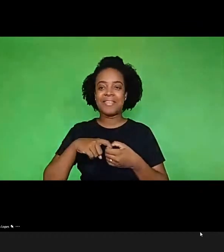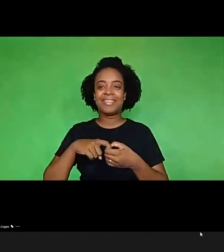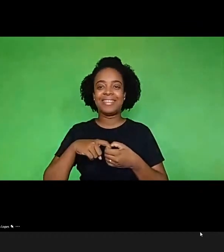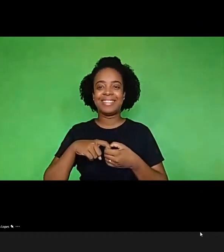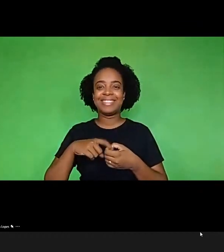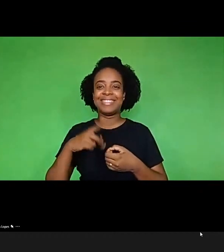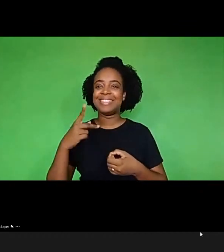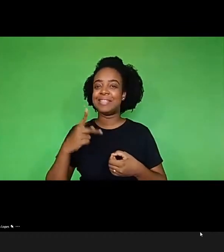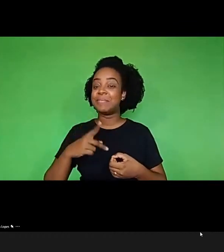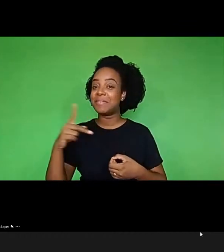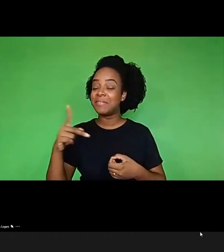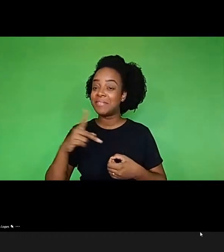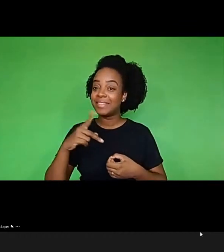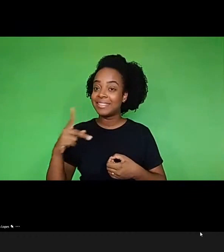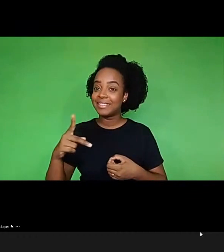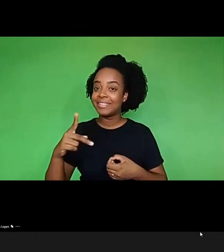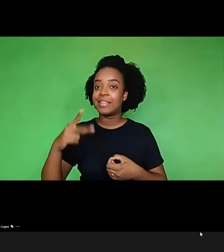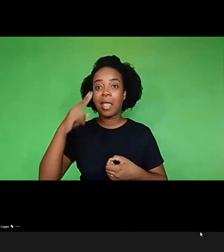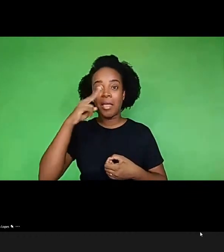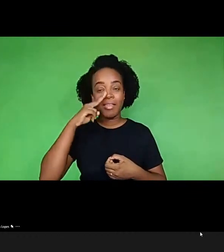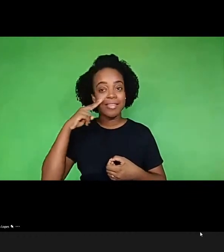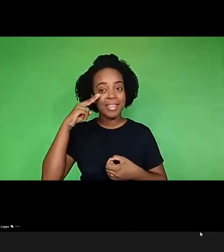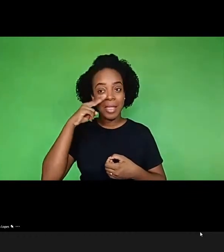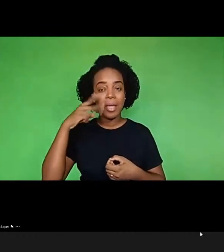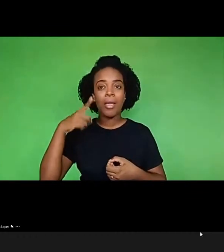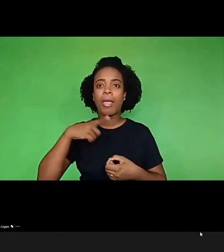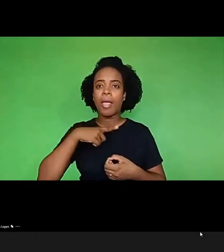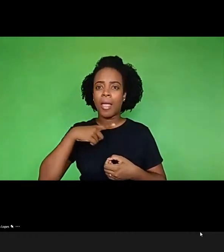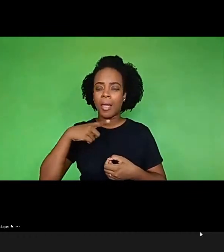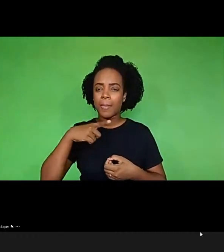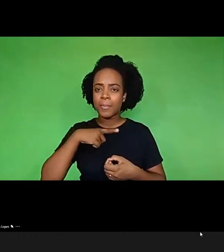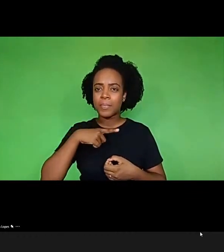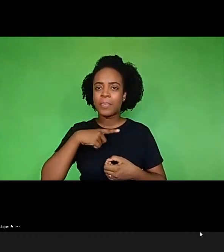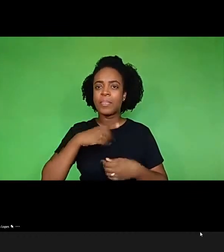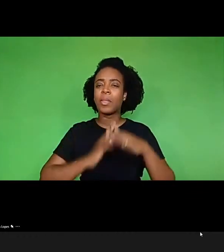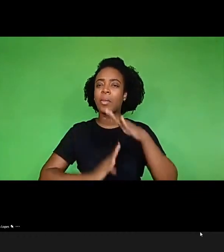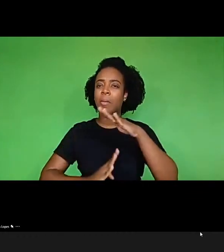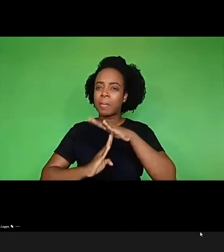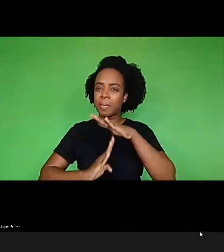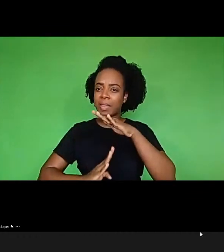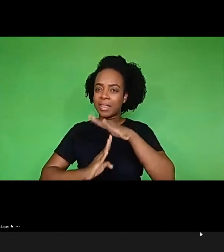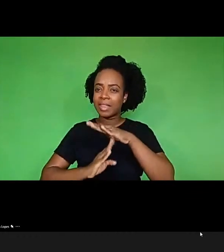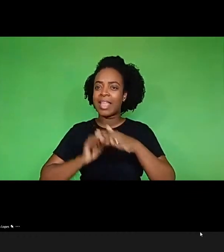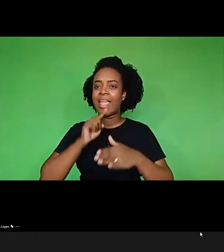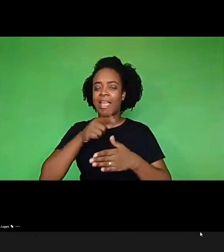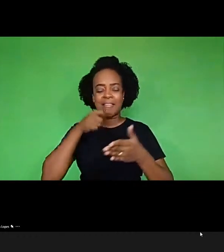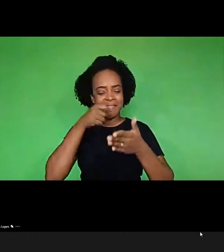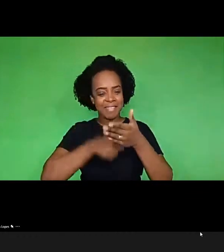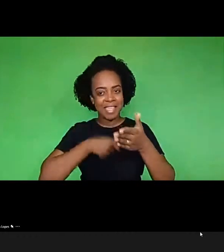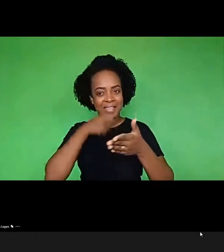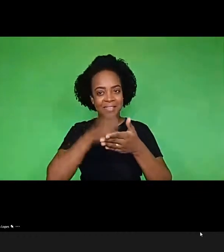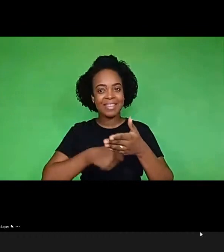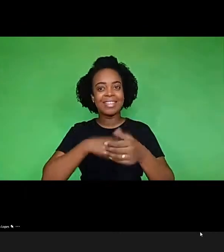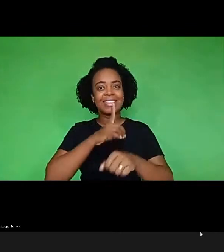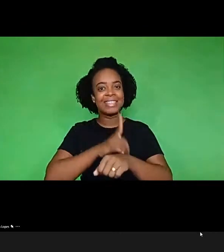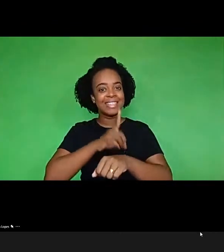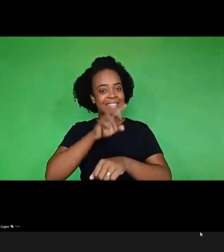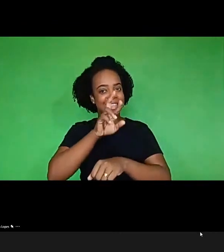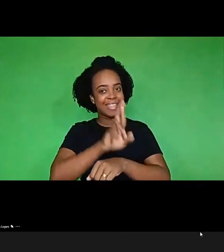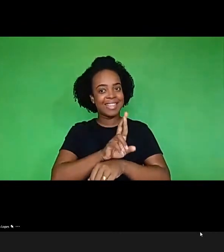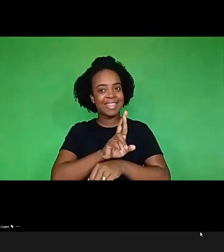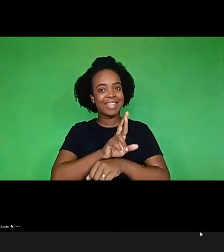Neuri, gente, estava de licença para ela defender o doutorado dela. E aí a gente deu uma folga boa